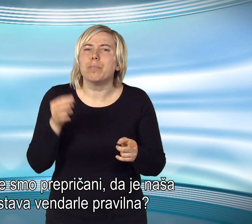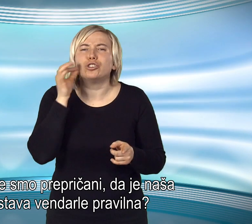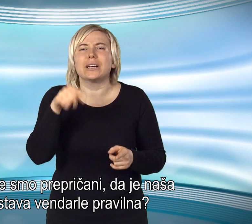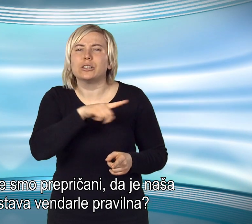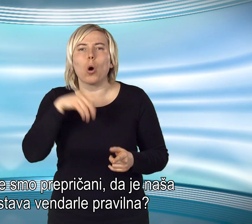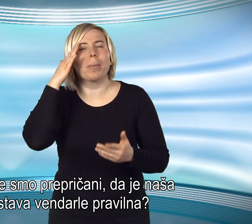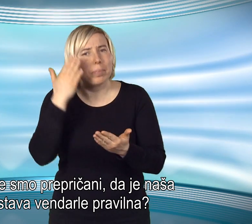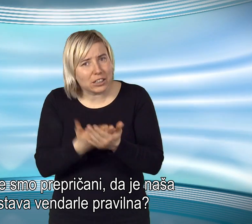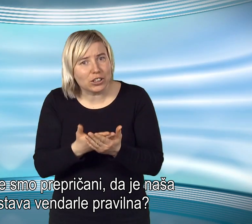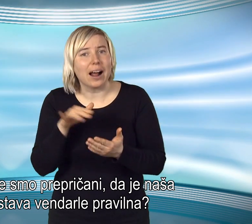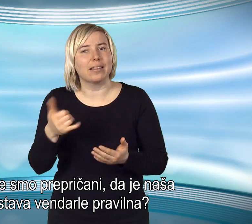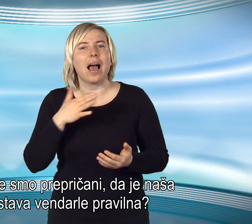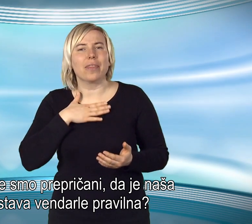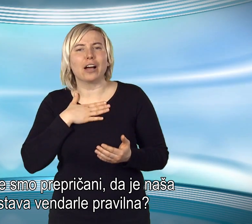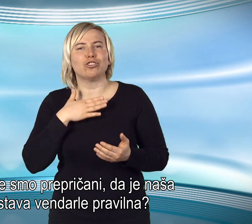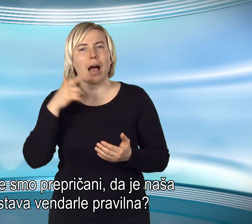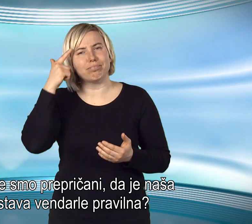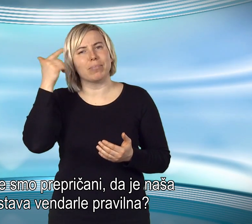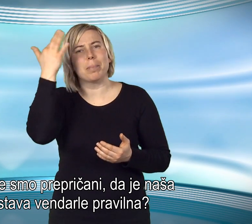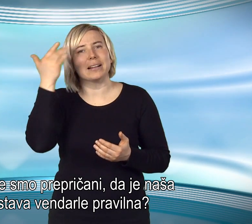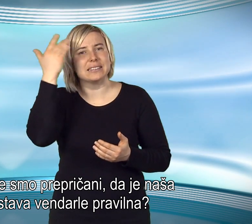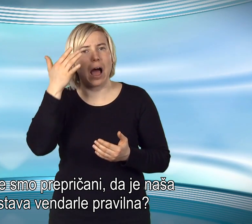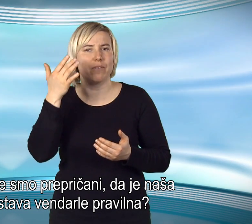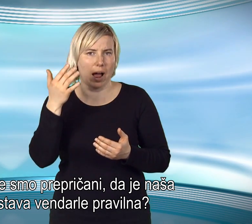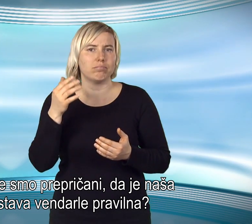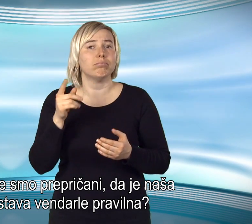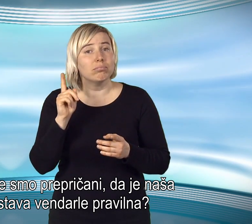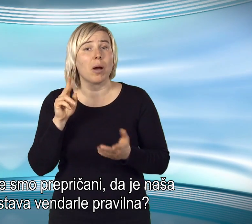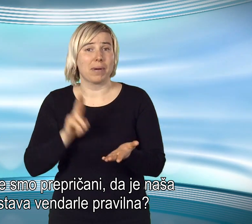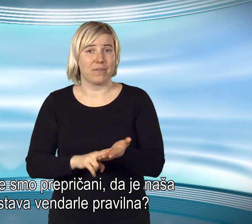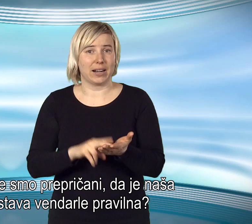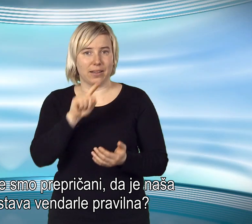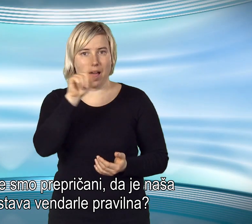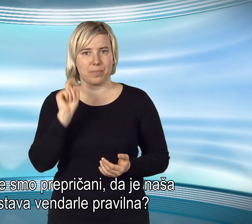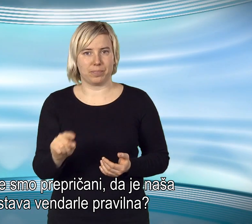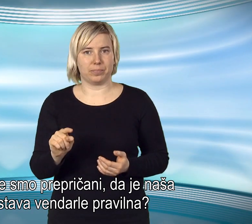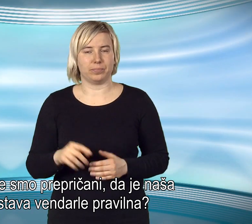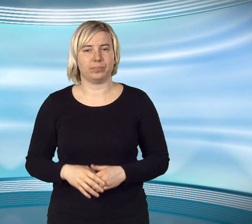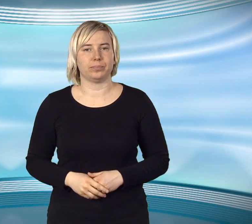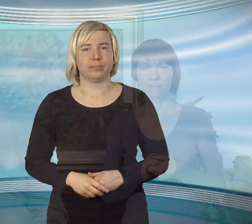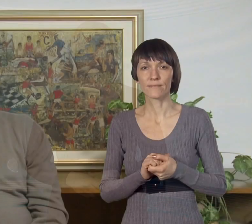Kaj pa, če smo prepričani, da je naša predstava vendarle pravilna?